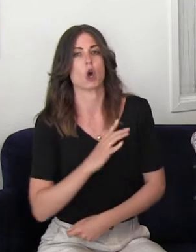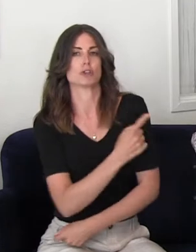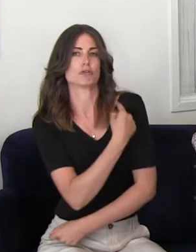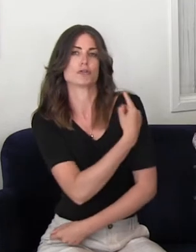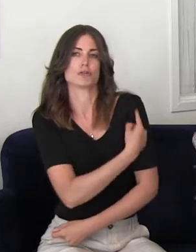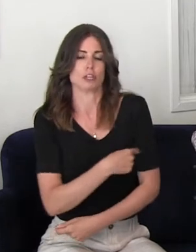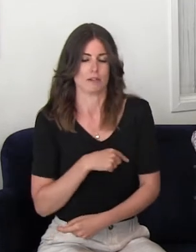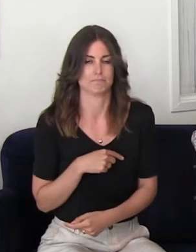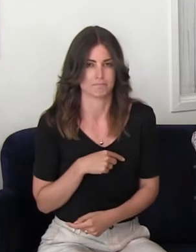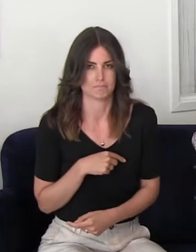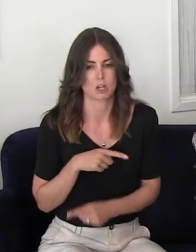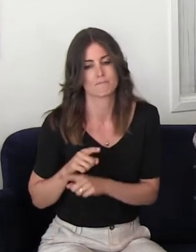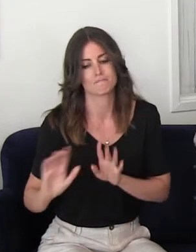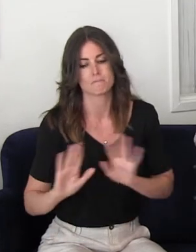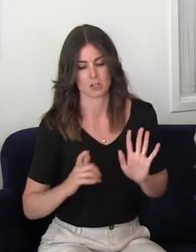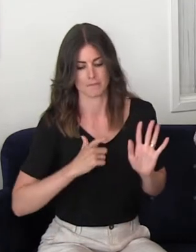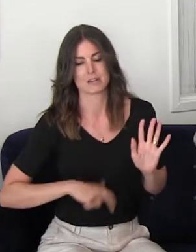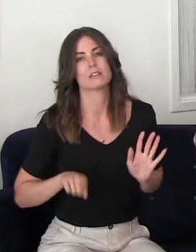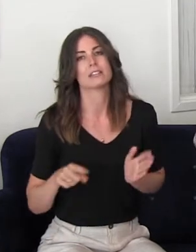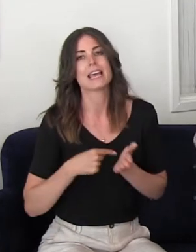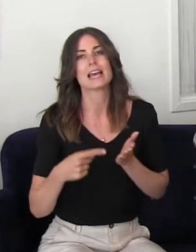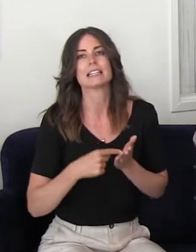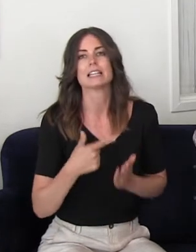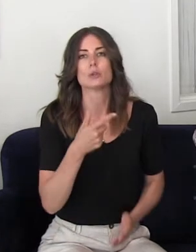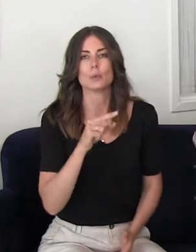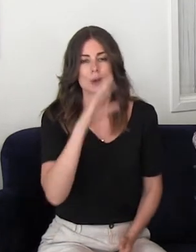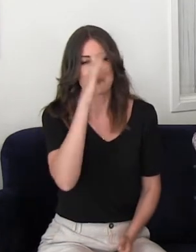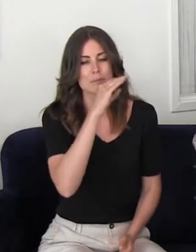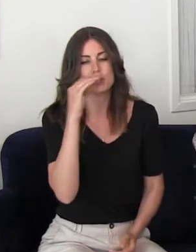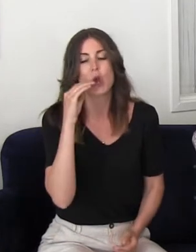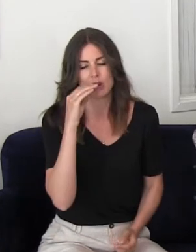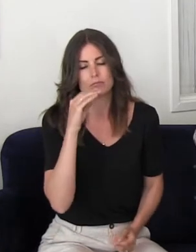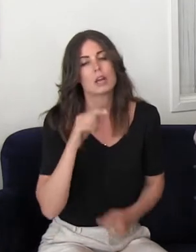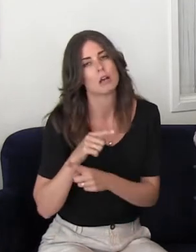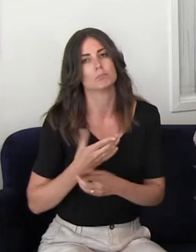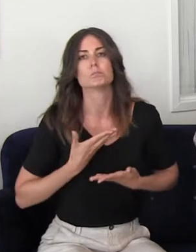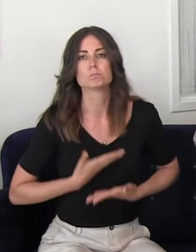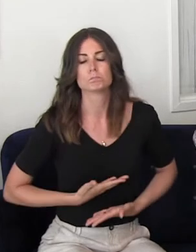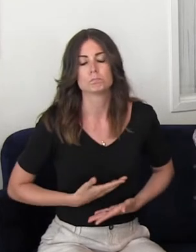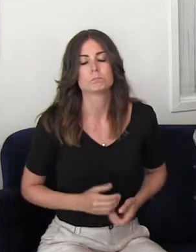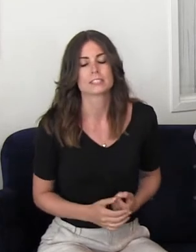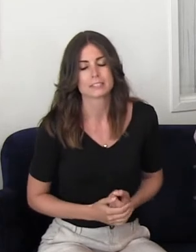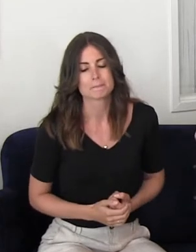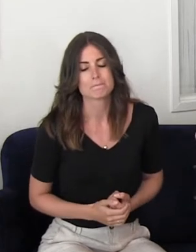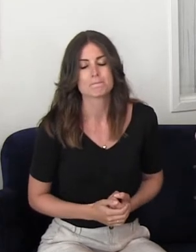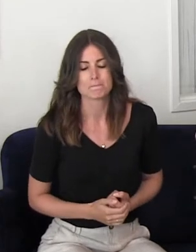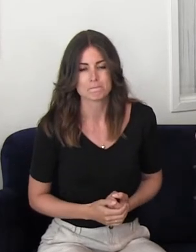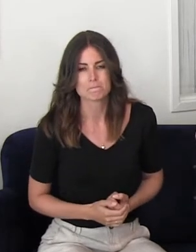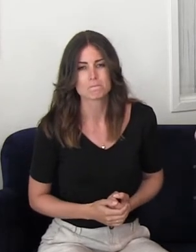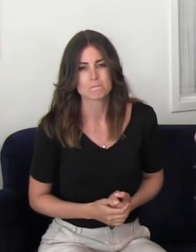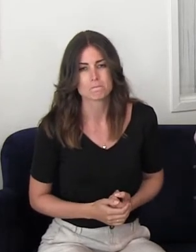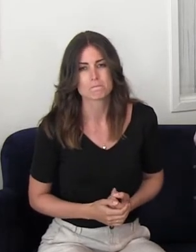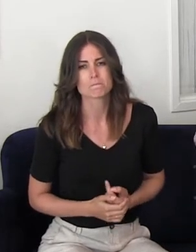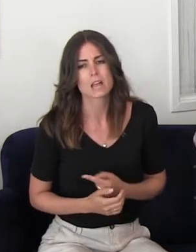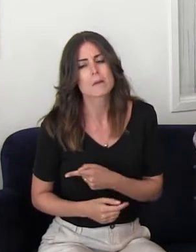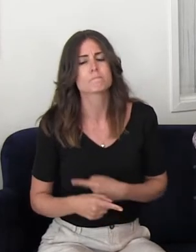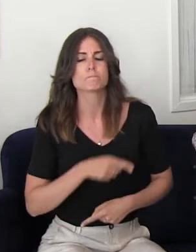en syster vid namn Torbjörn. Han är dyster, han